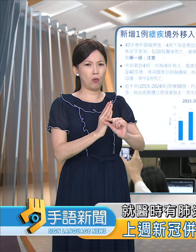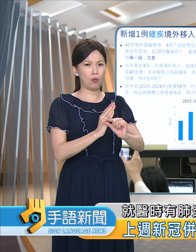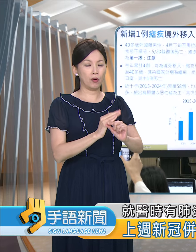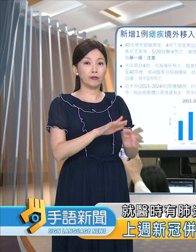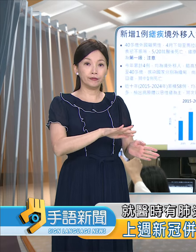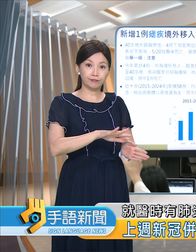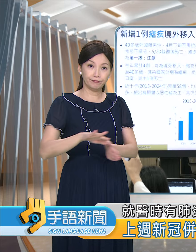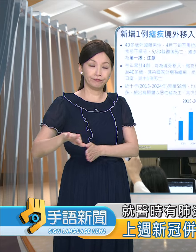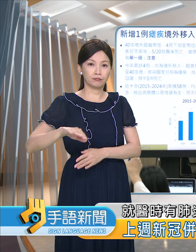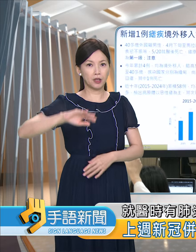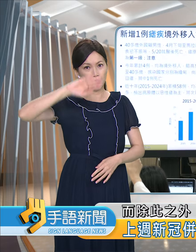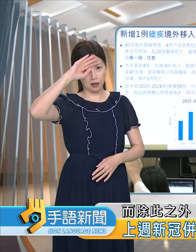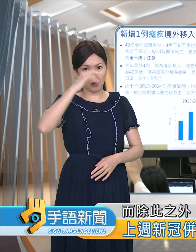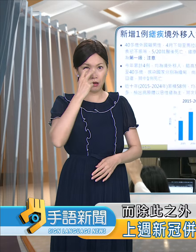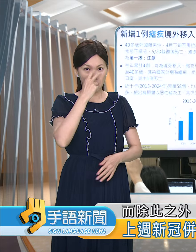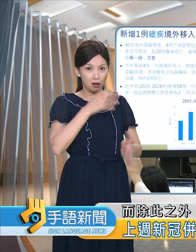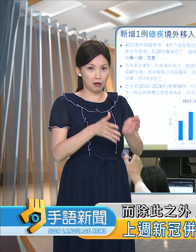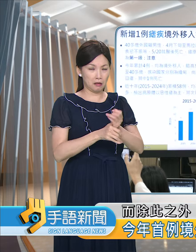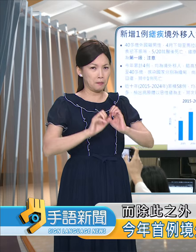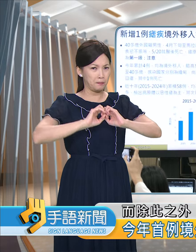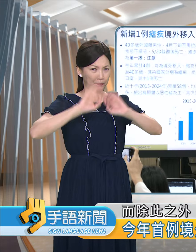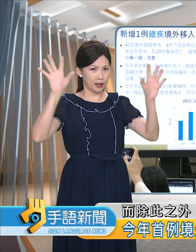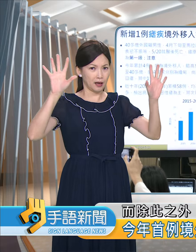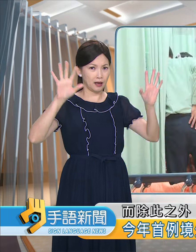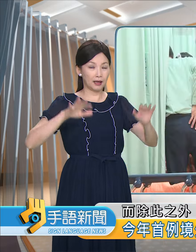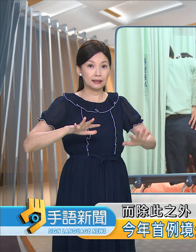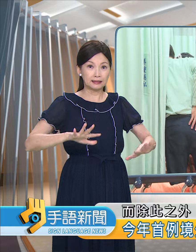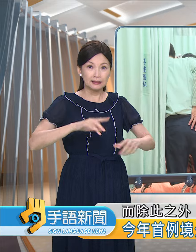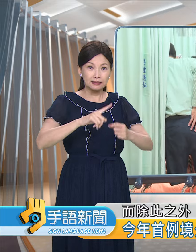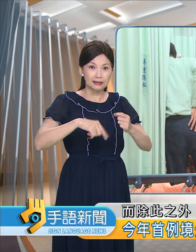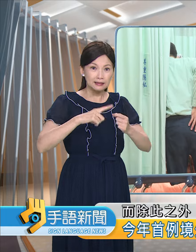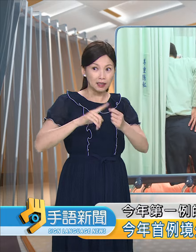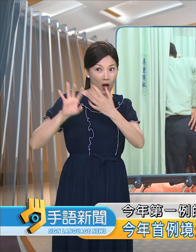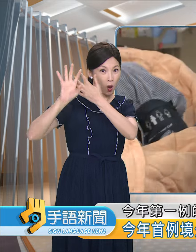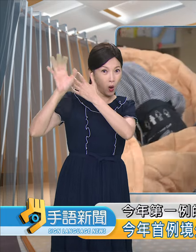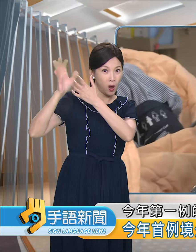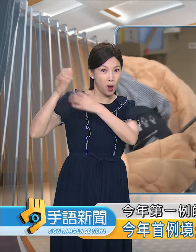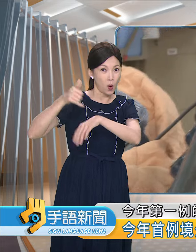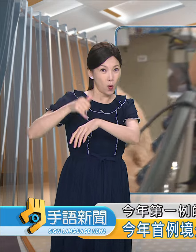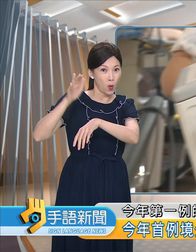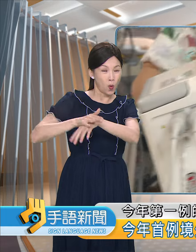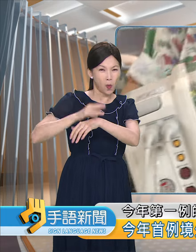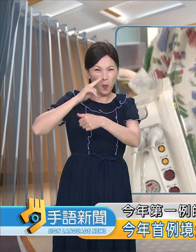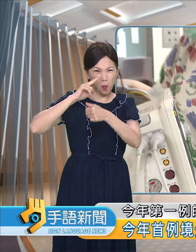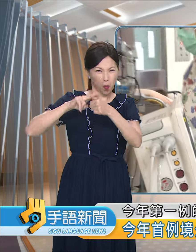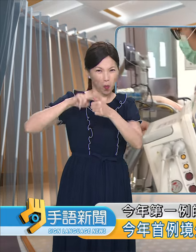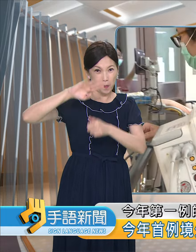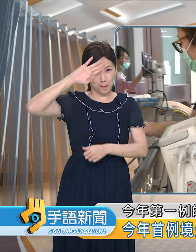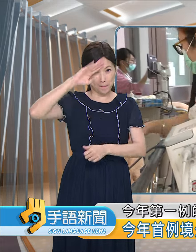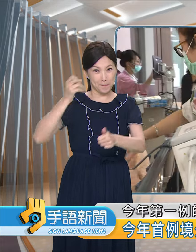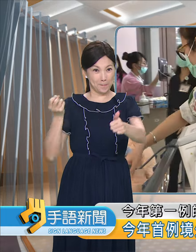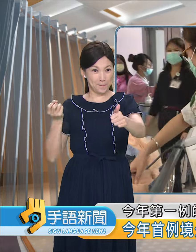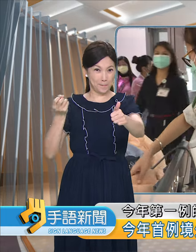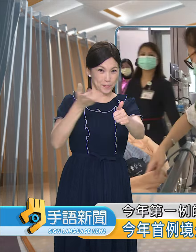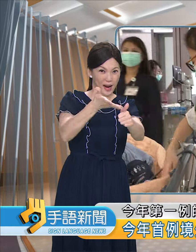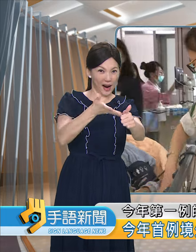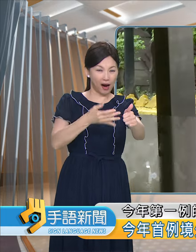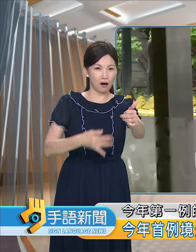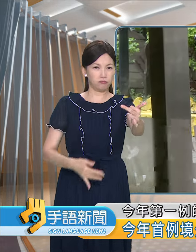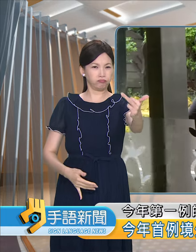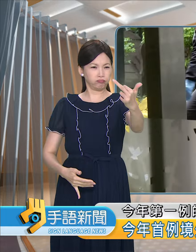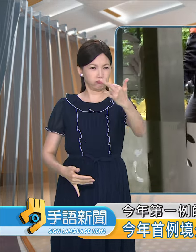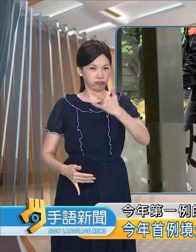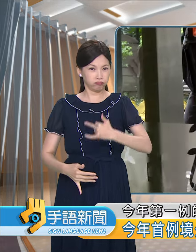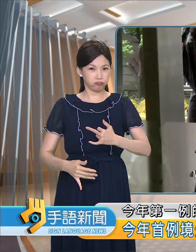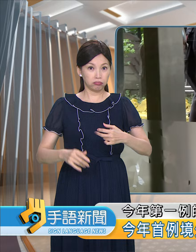房。而除此之外，疾管署公布了今年第一例的境外移入疟疾